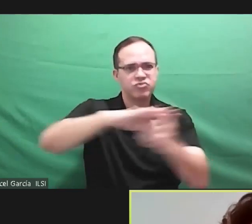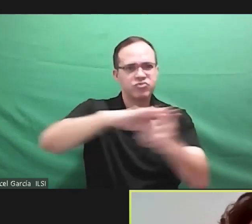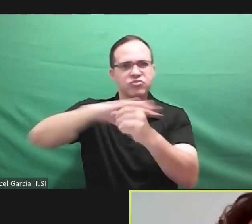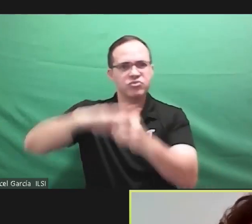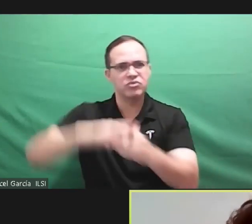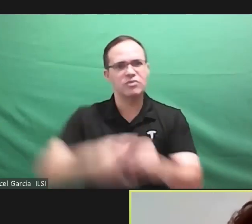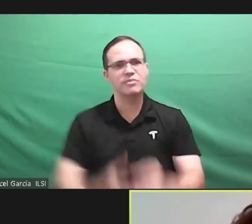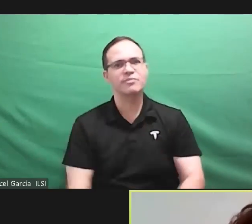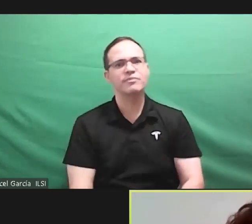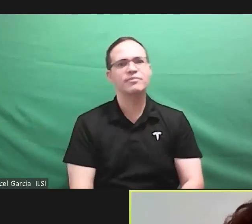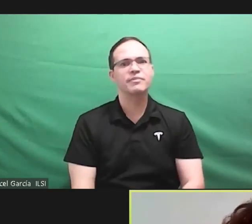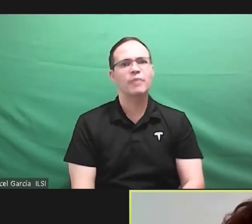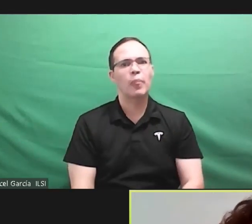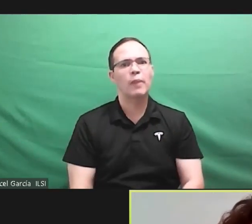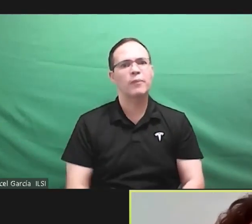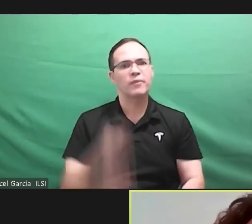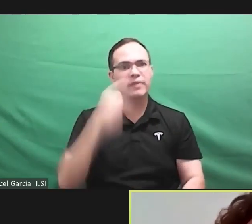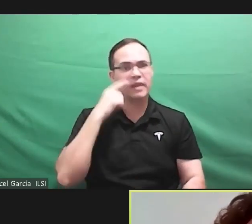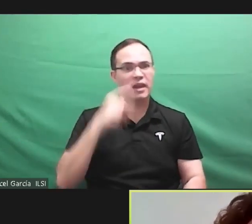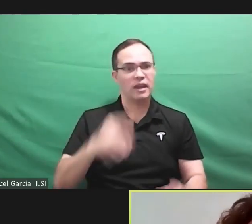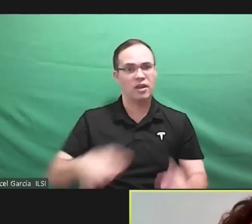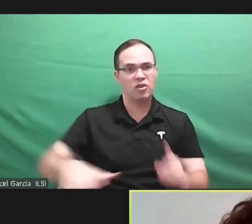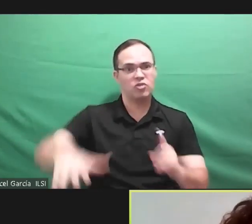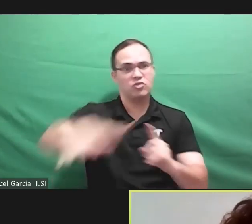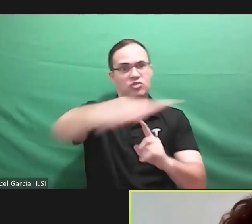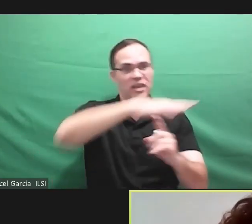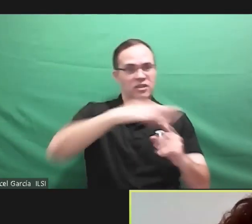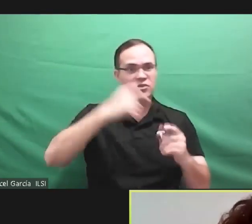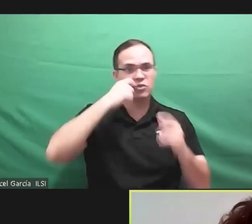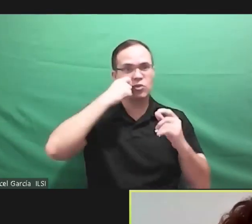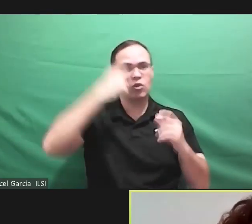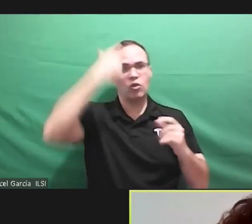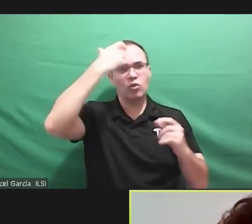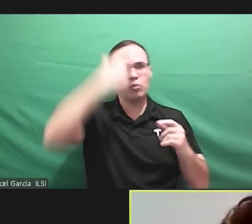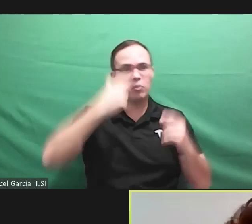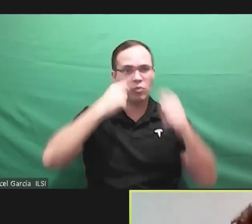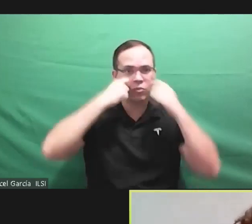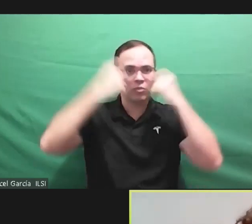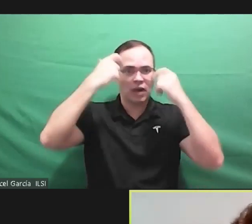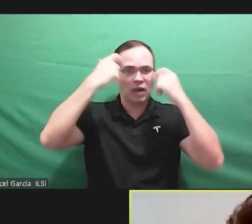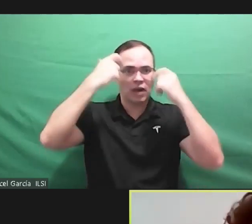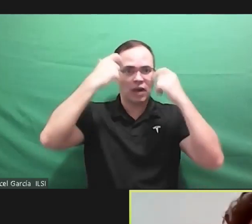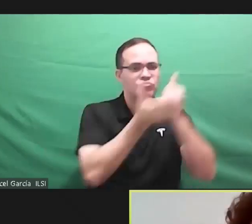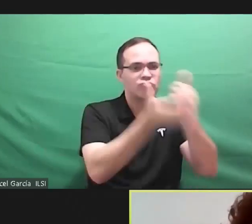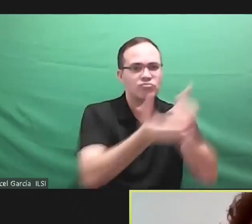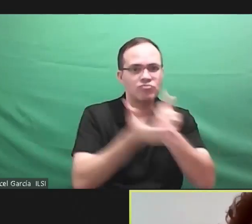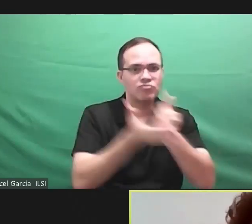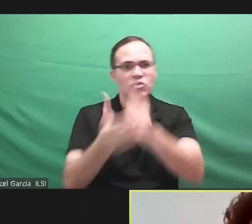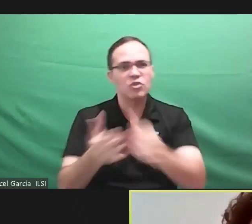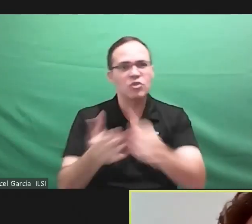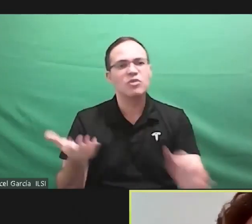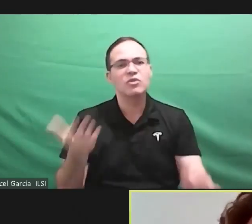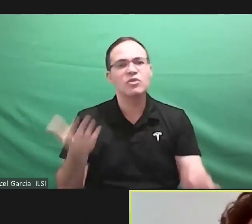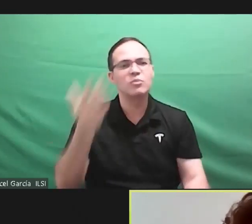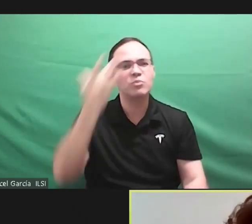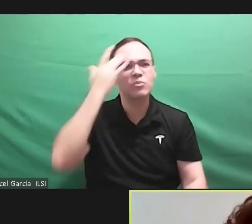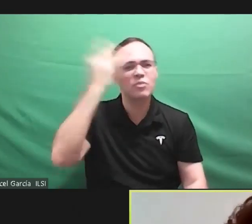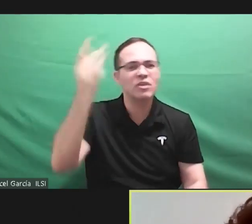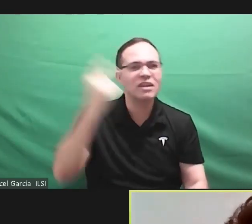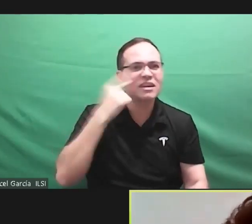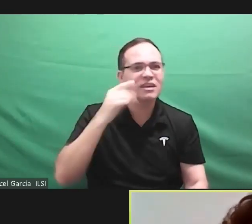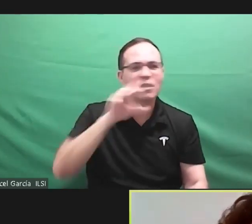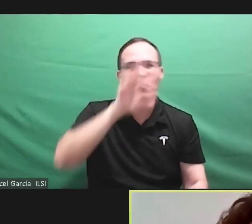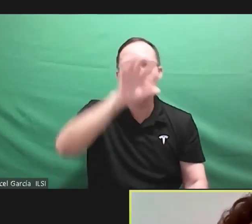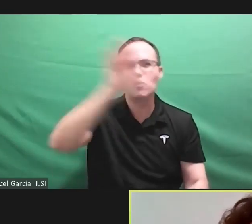y en el contexto humanitario es demasiado importante porque los conflictos y desastres naturales aumentan